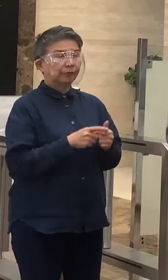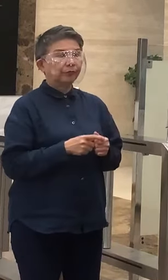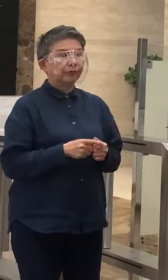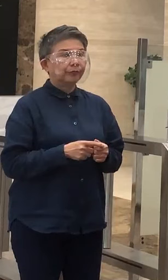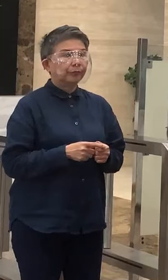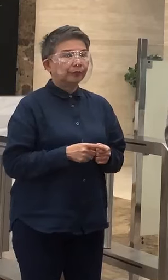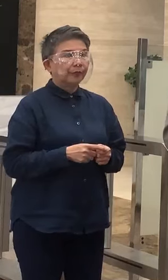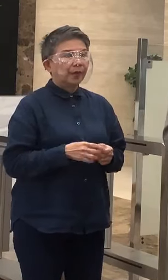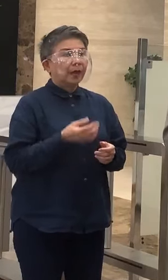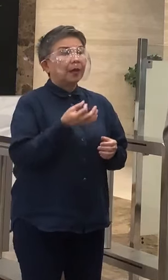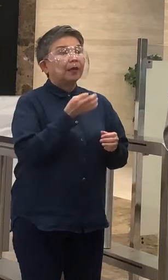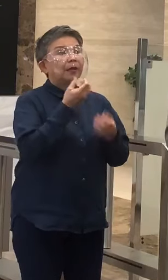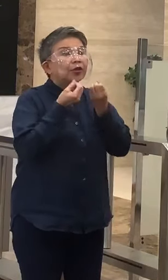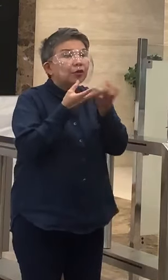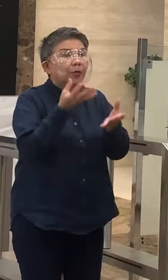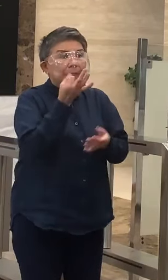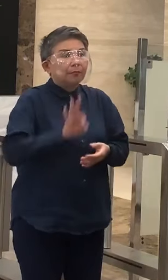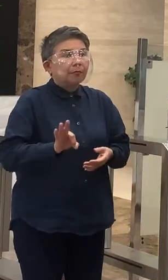hampir